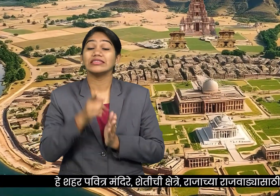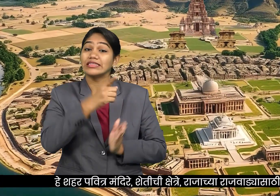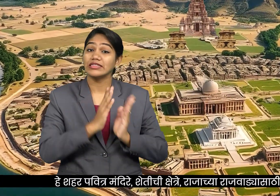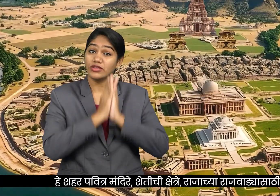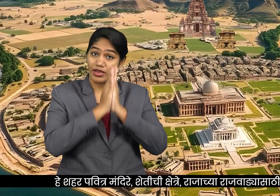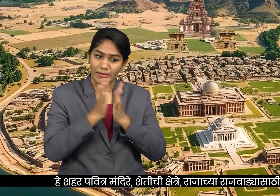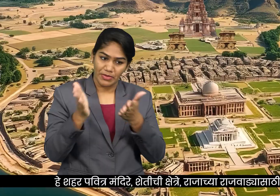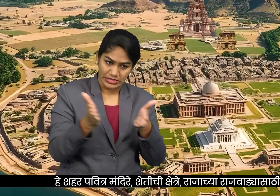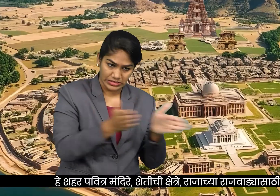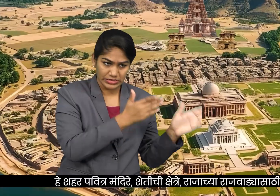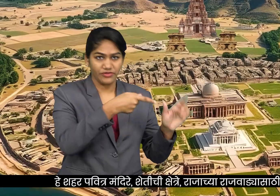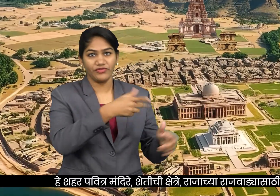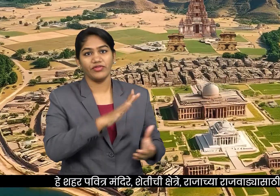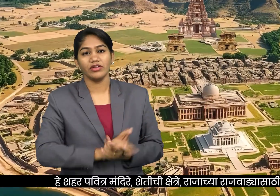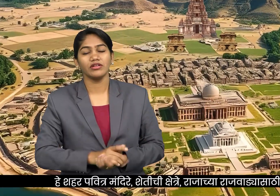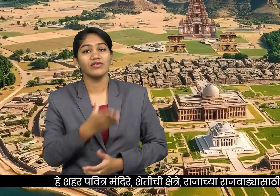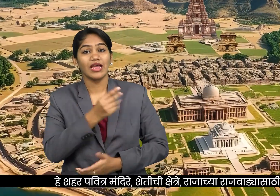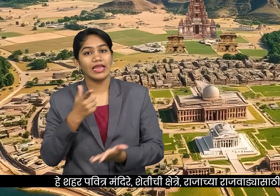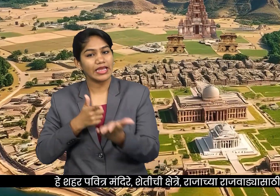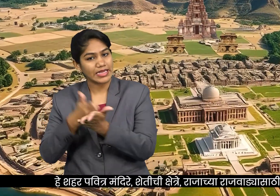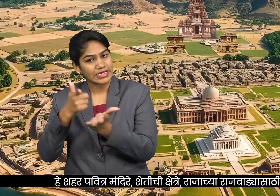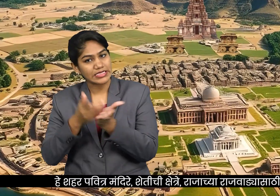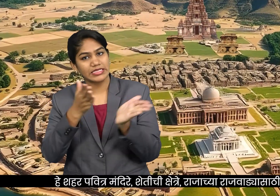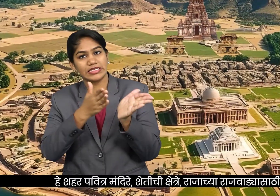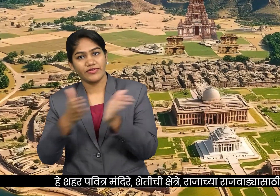शेतीची क्षेत्र, राज्याच्या